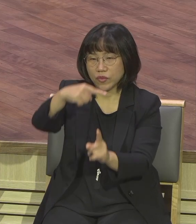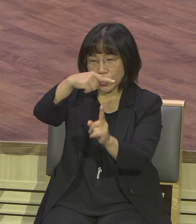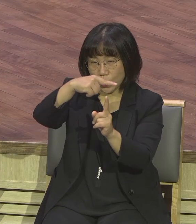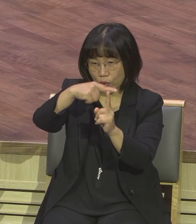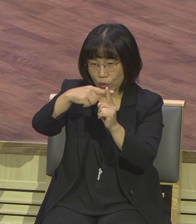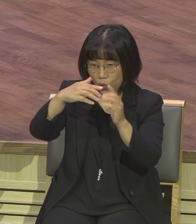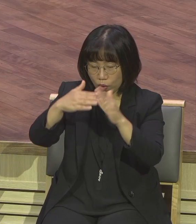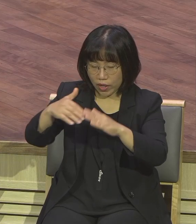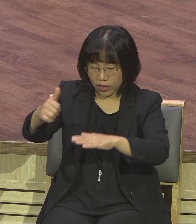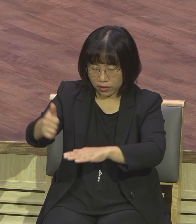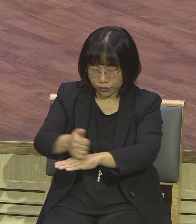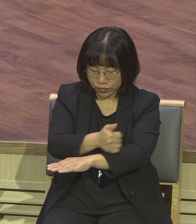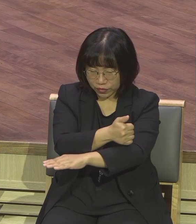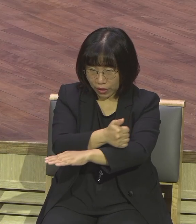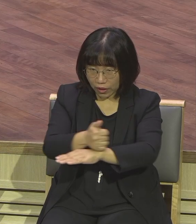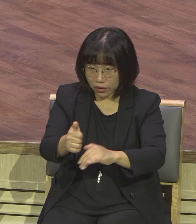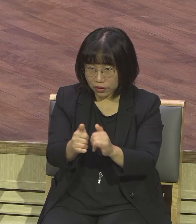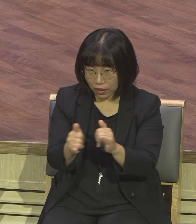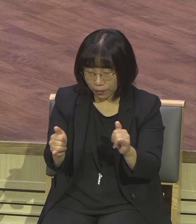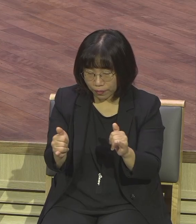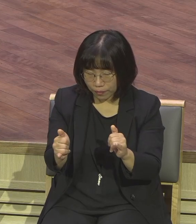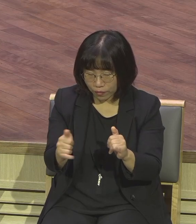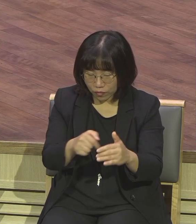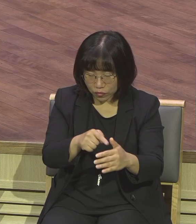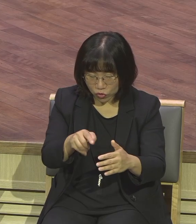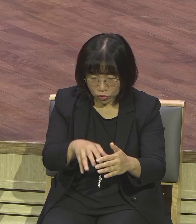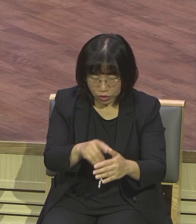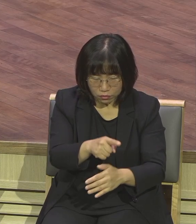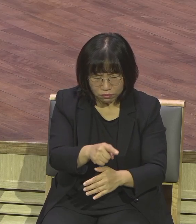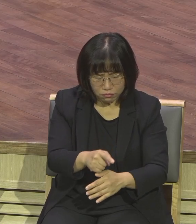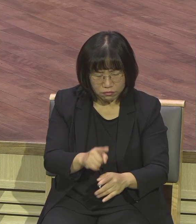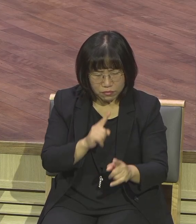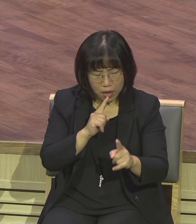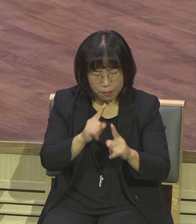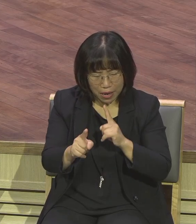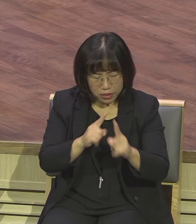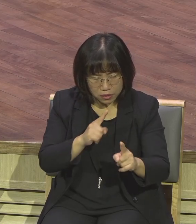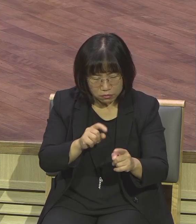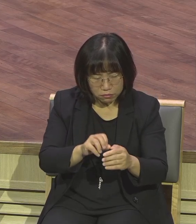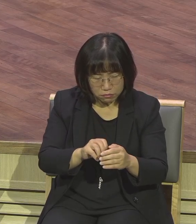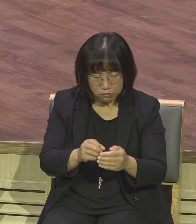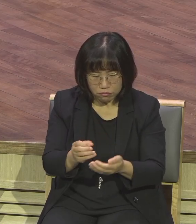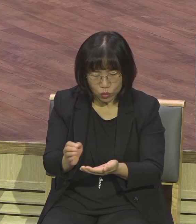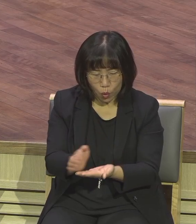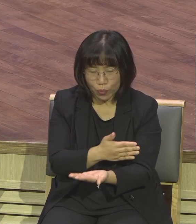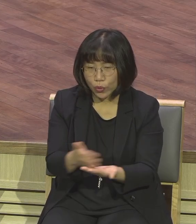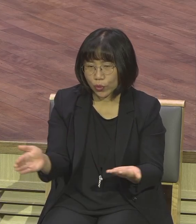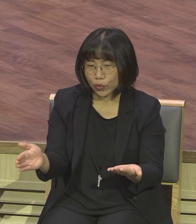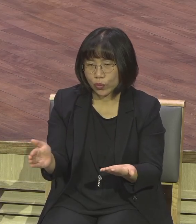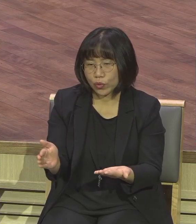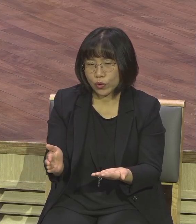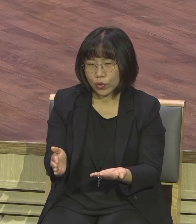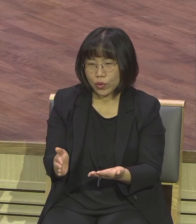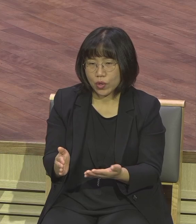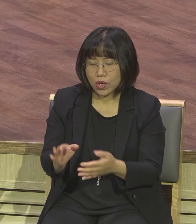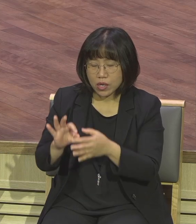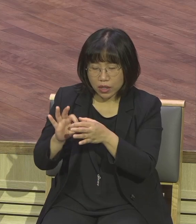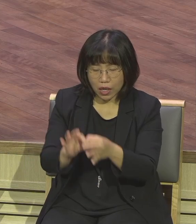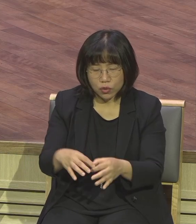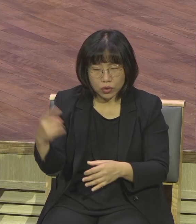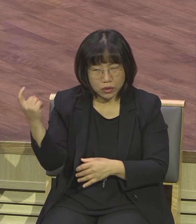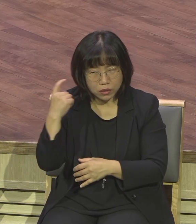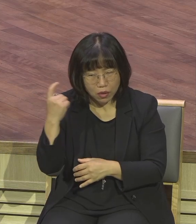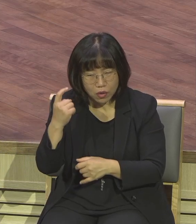늘 말씀드리잖아요. 말씀이 없어요. 교회를 10년, 20년, 30년 다니면 아 그렇게 들으시면 좀